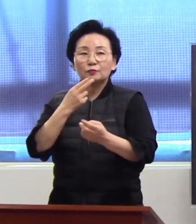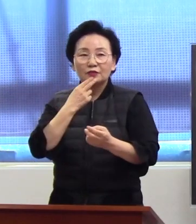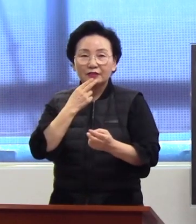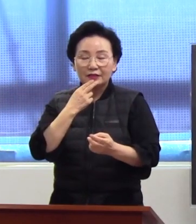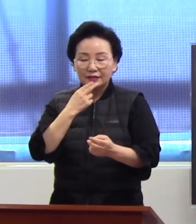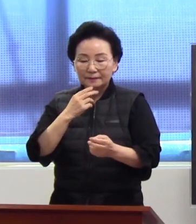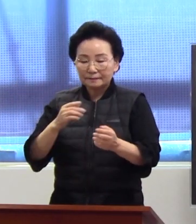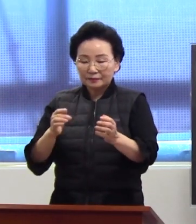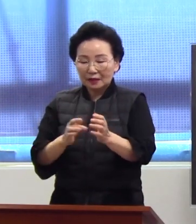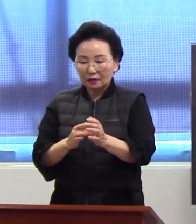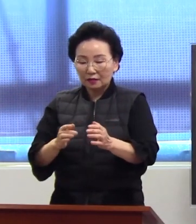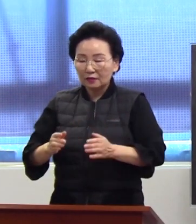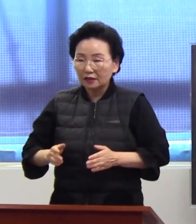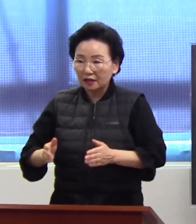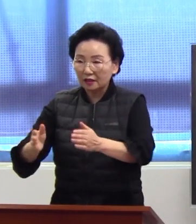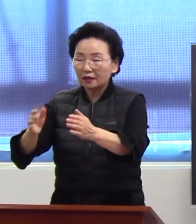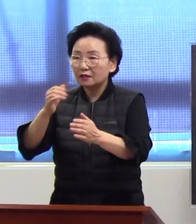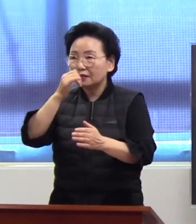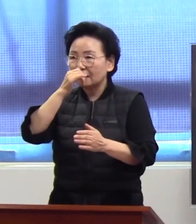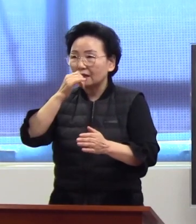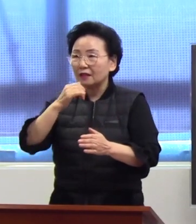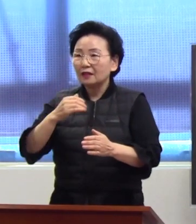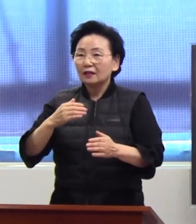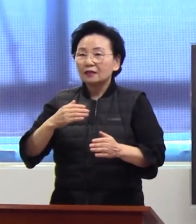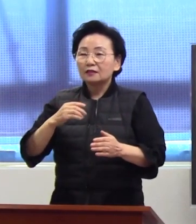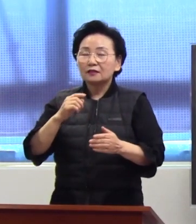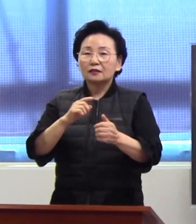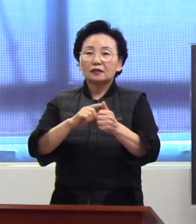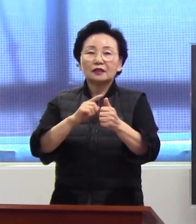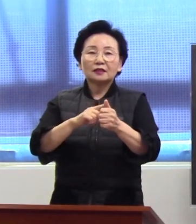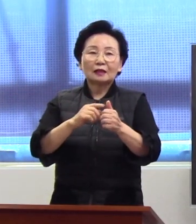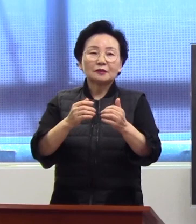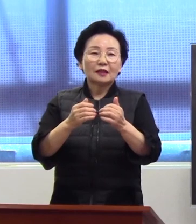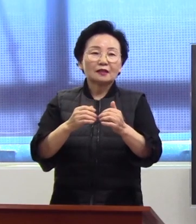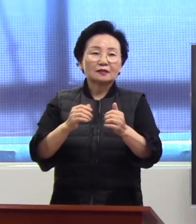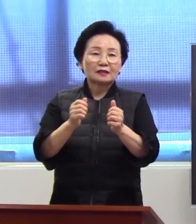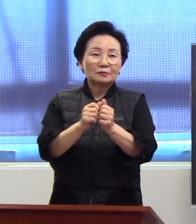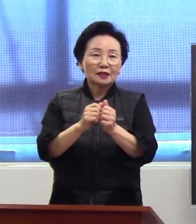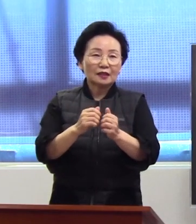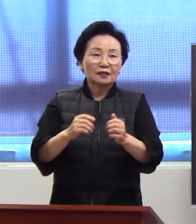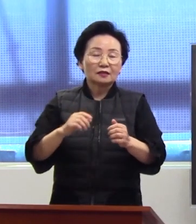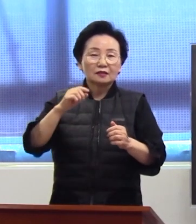없는 거예요. 그래서 그 길이 있는데 이 남자가